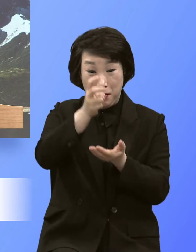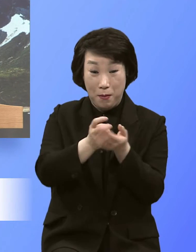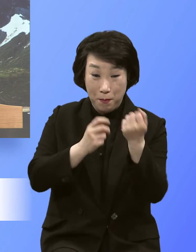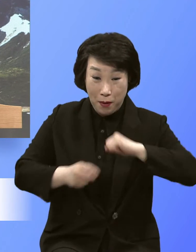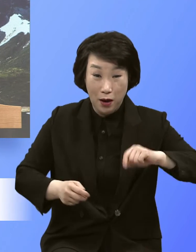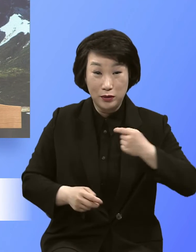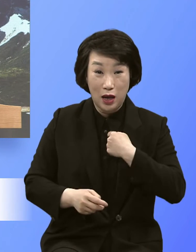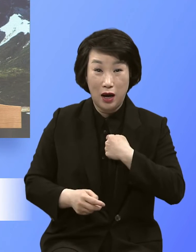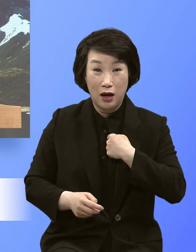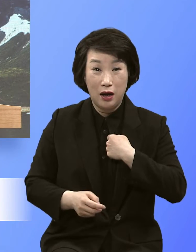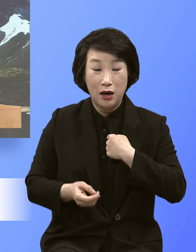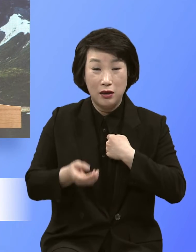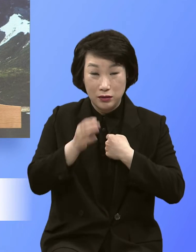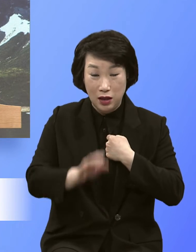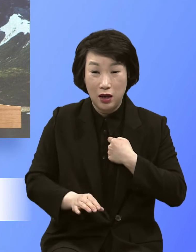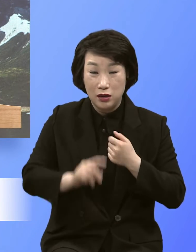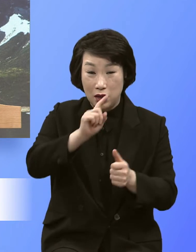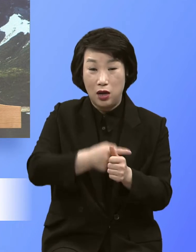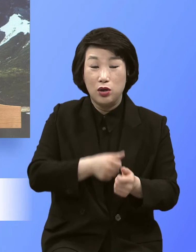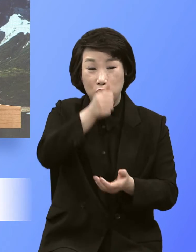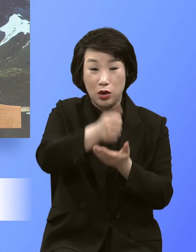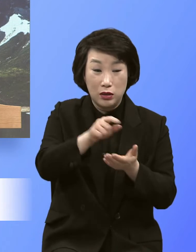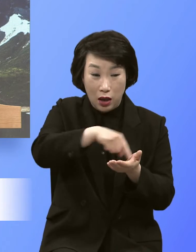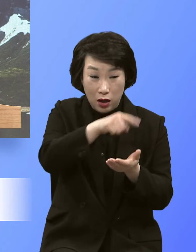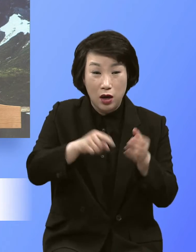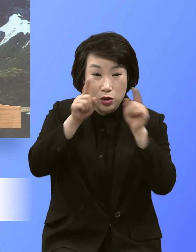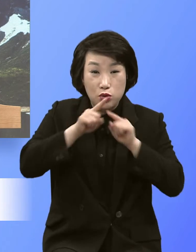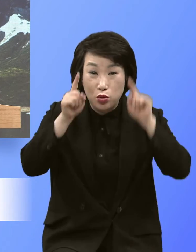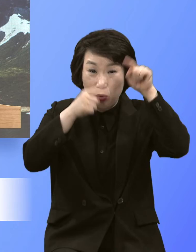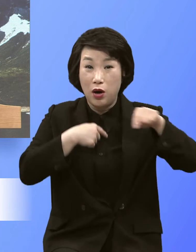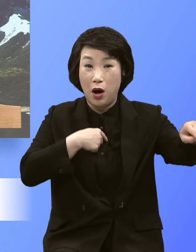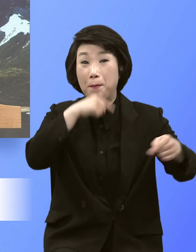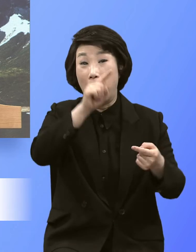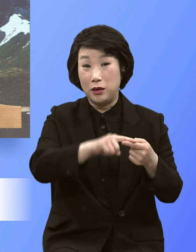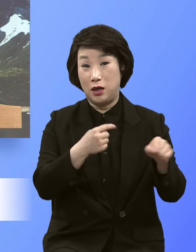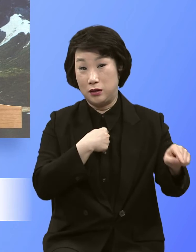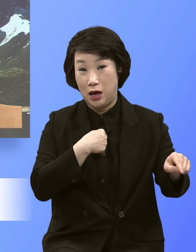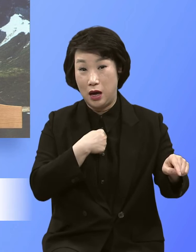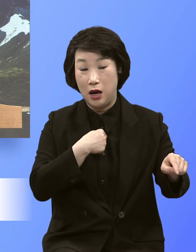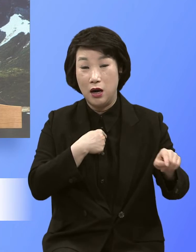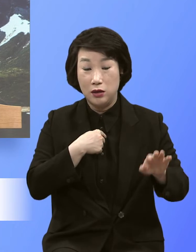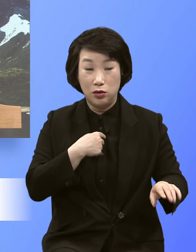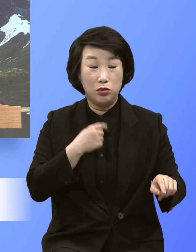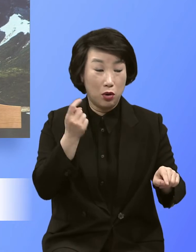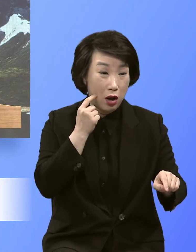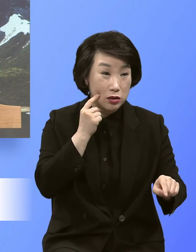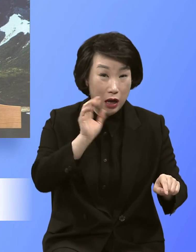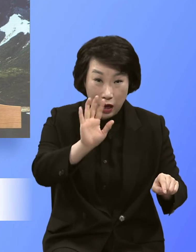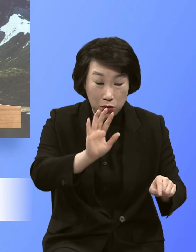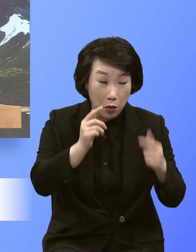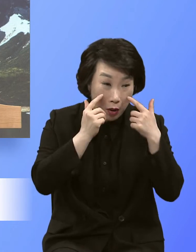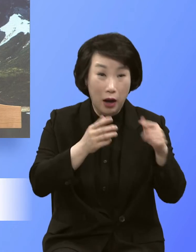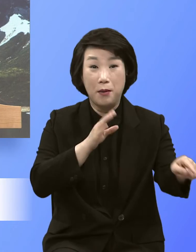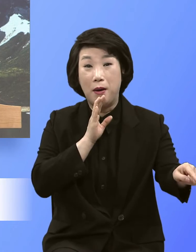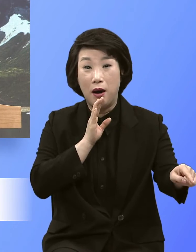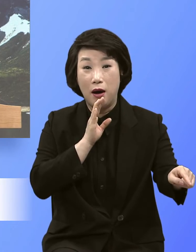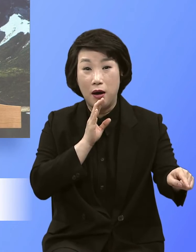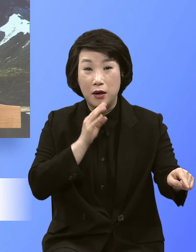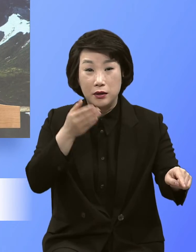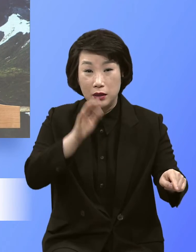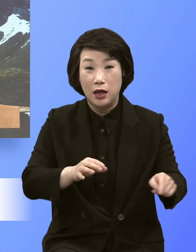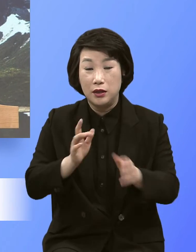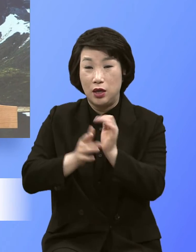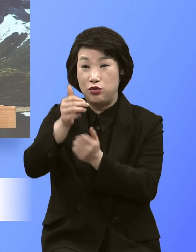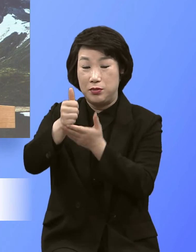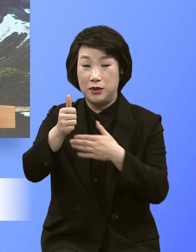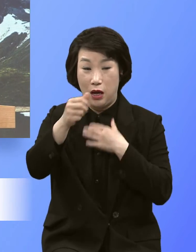파괴한 파괴범으로서 당연히 죄값으로 지옥 가야 될 것도 허상이 아니라 실상이고,